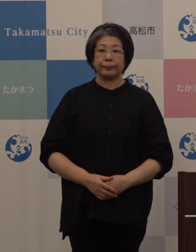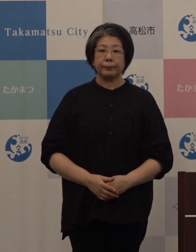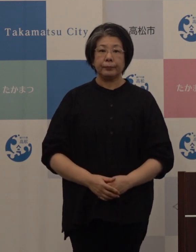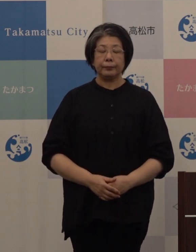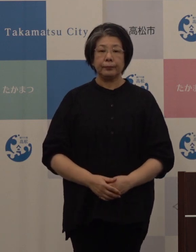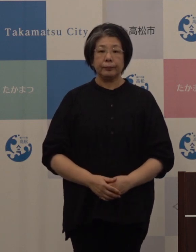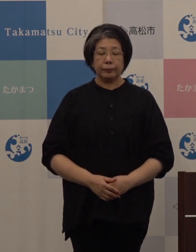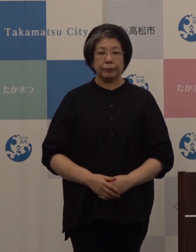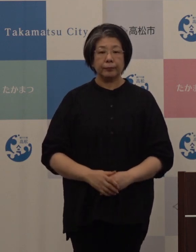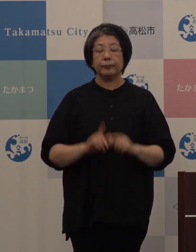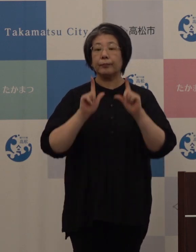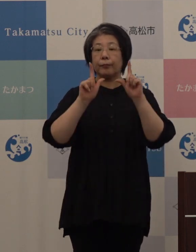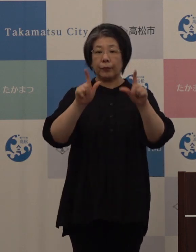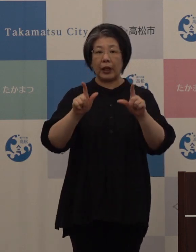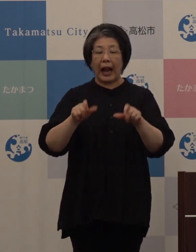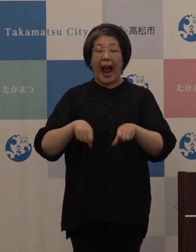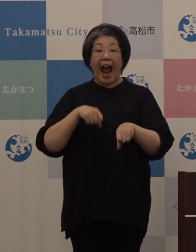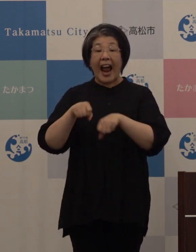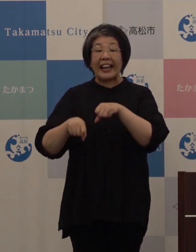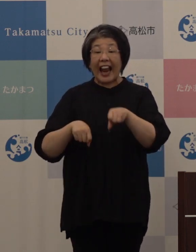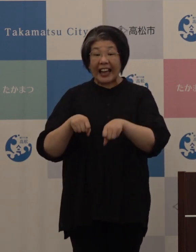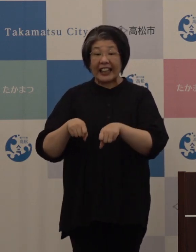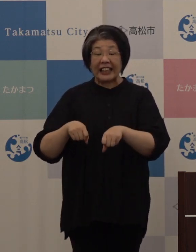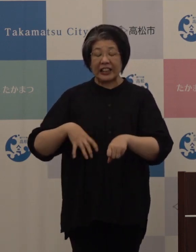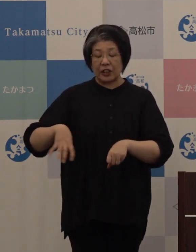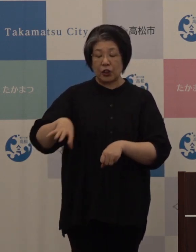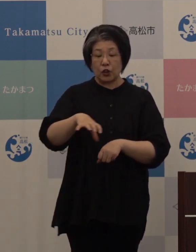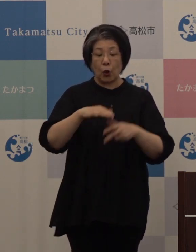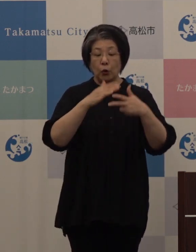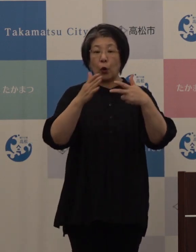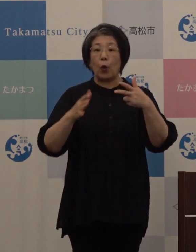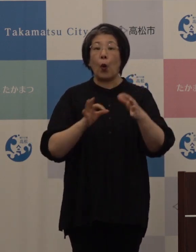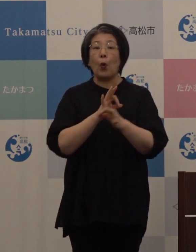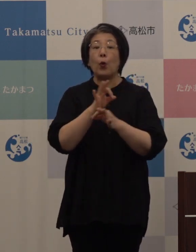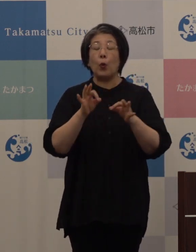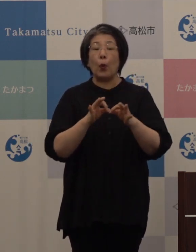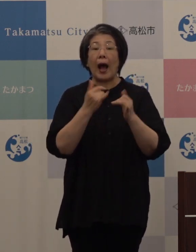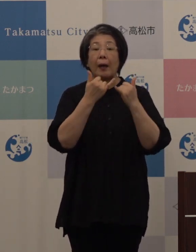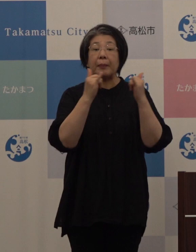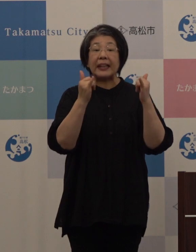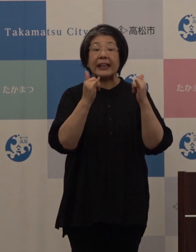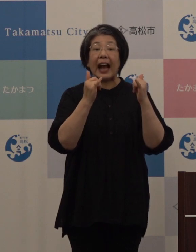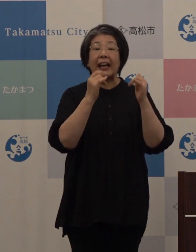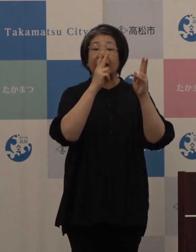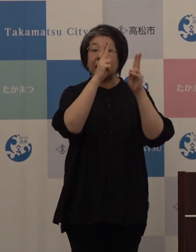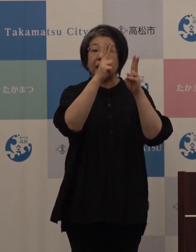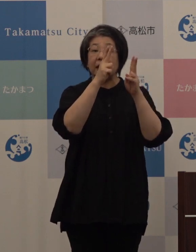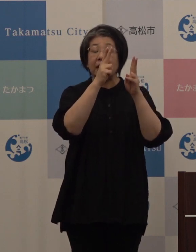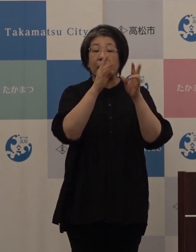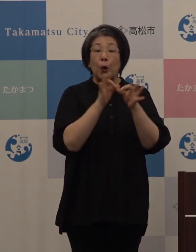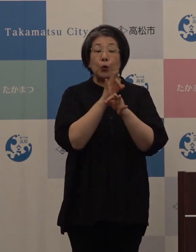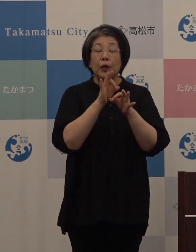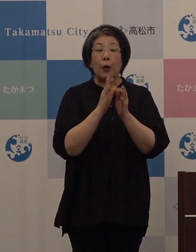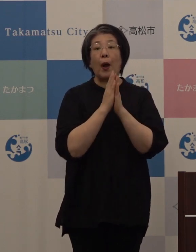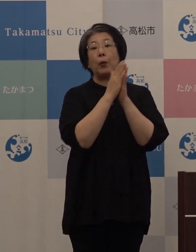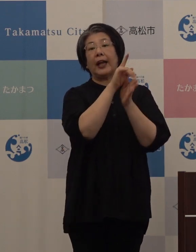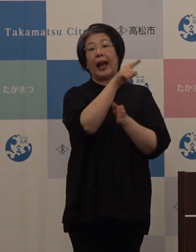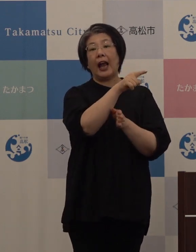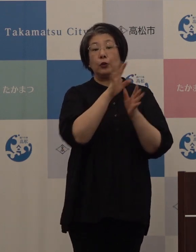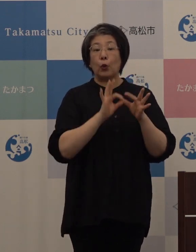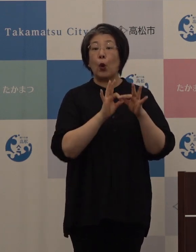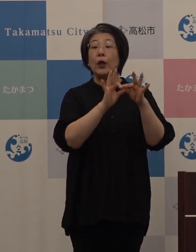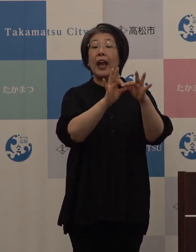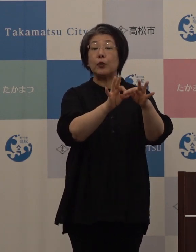と。 競輪を運営自体を、民間の方で業務委託で今やっておりますけれども、それを継続しなが